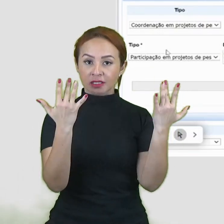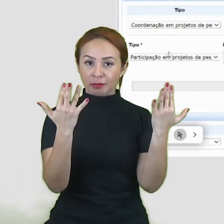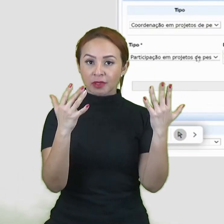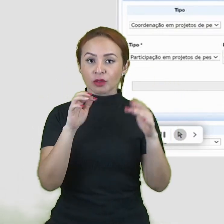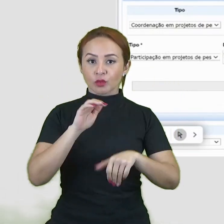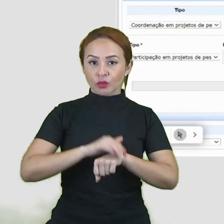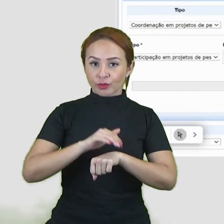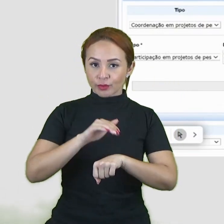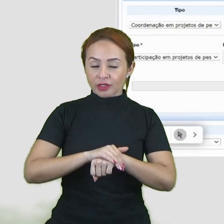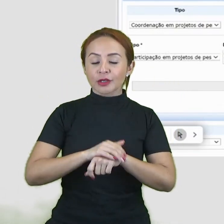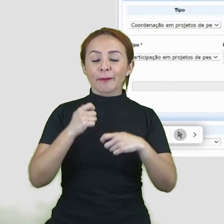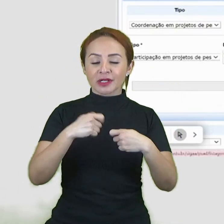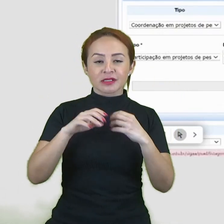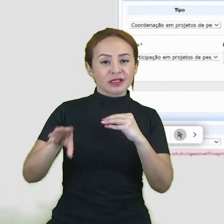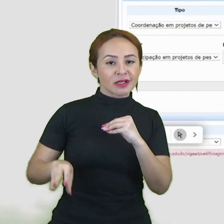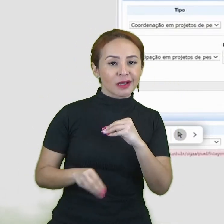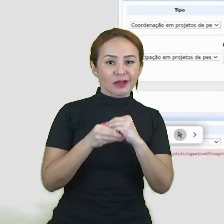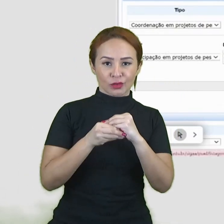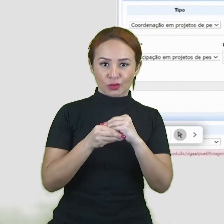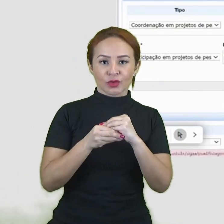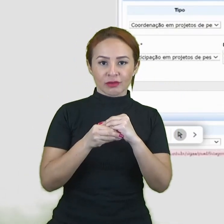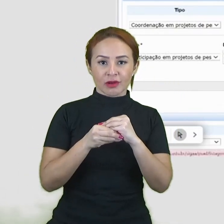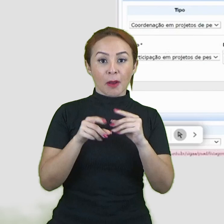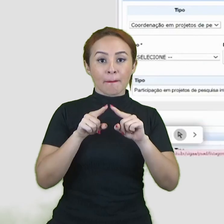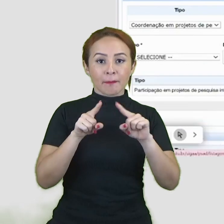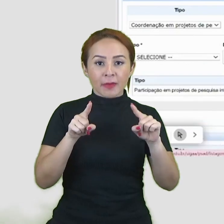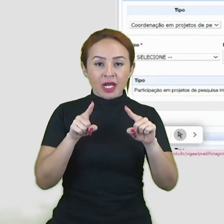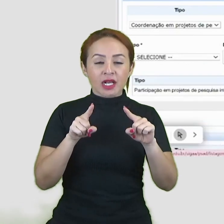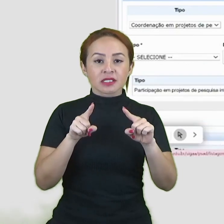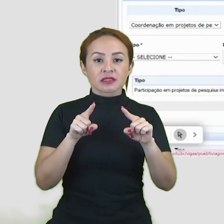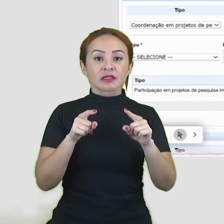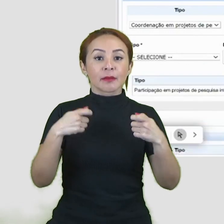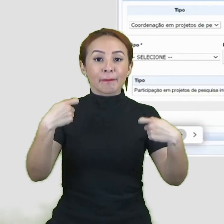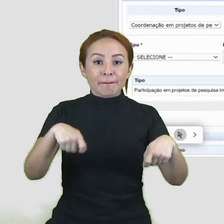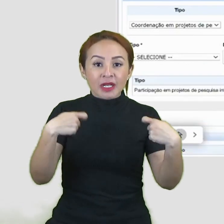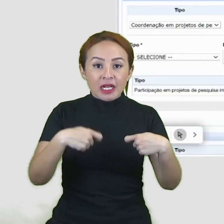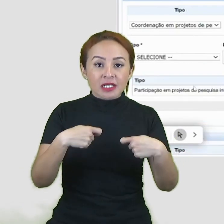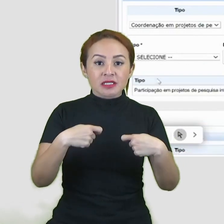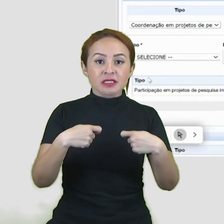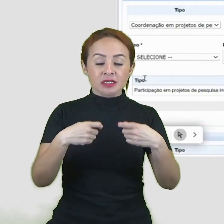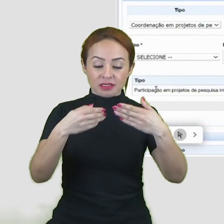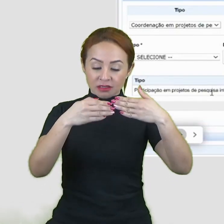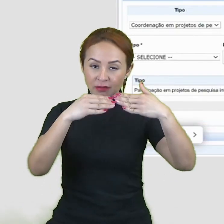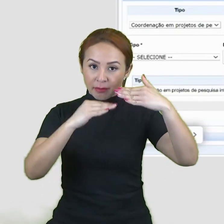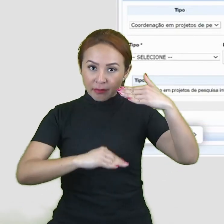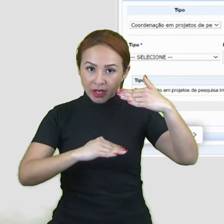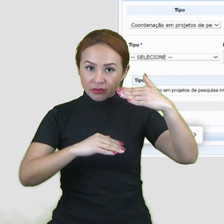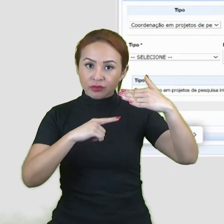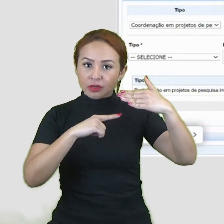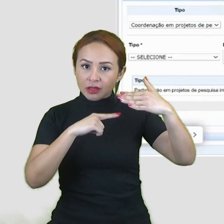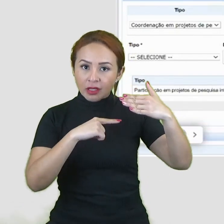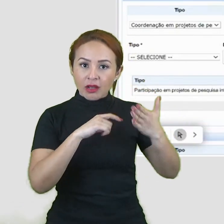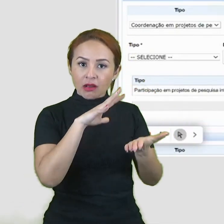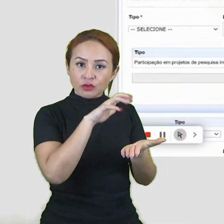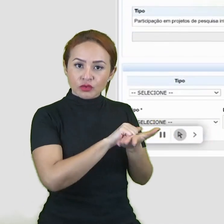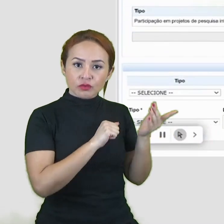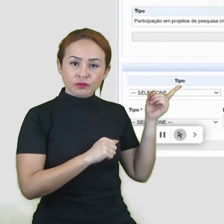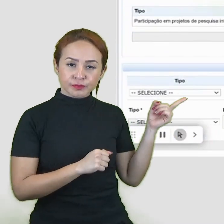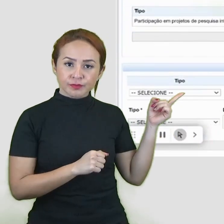eu lanço manualmente, eu preciso incluir essa atividade. Então, ela precisa aparecer aqui